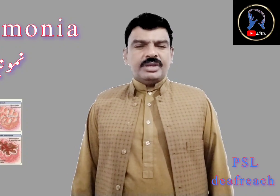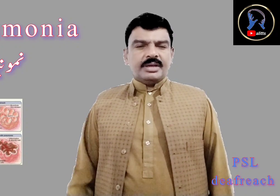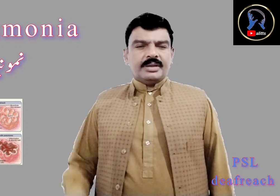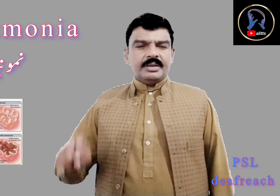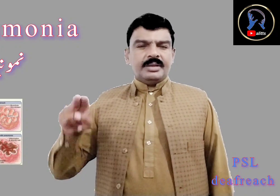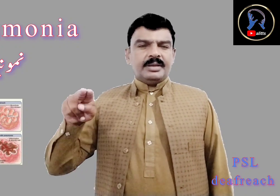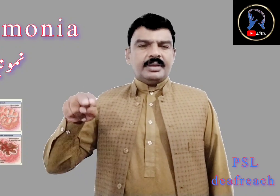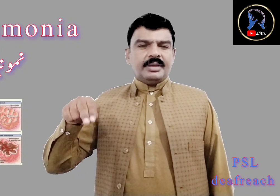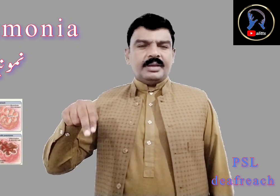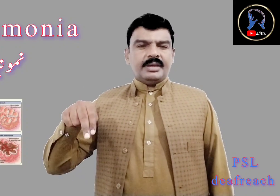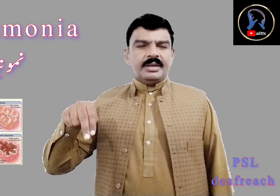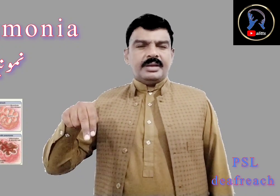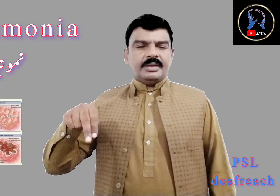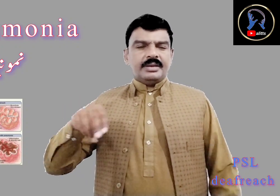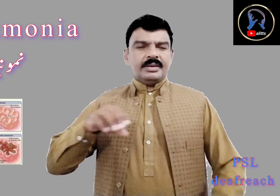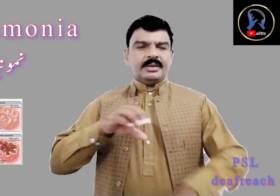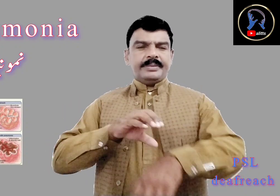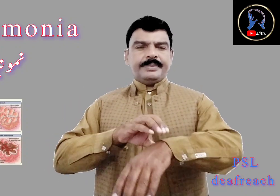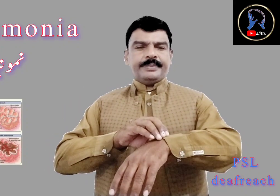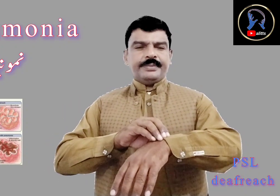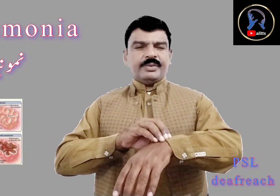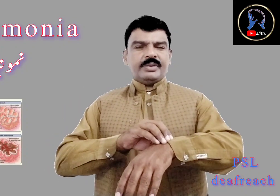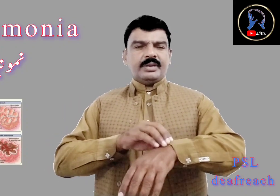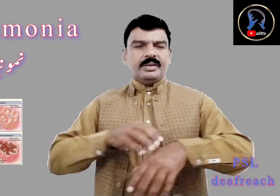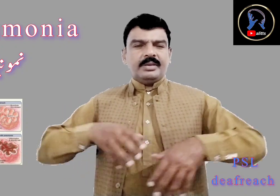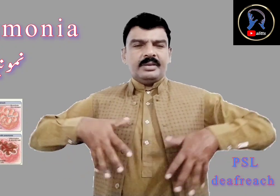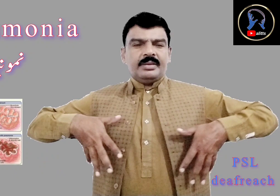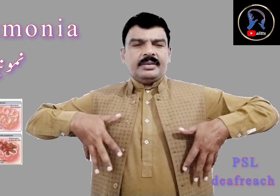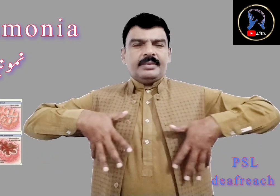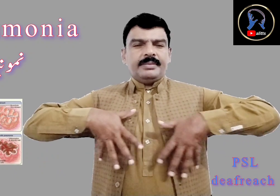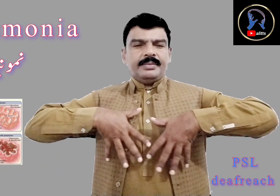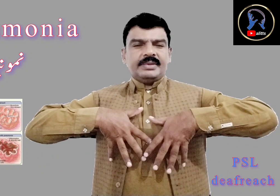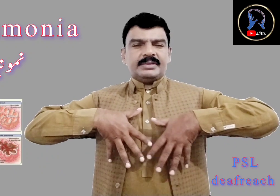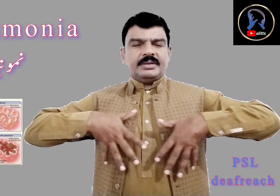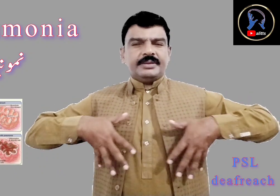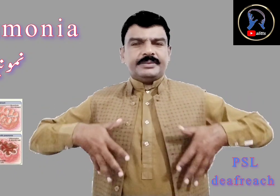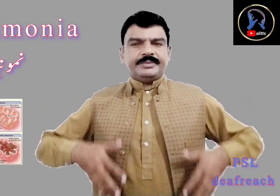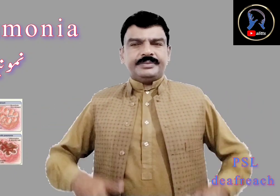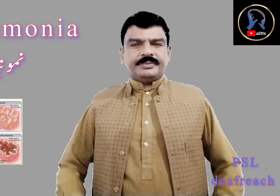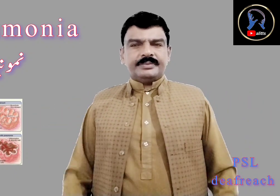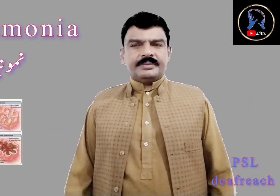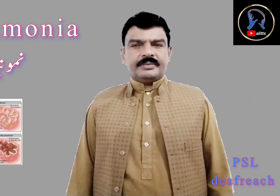pneumonia and बीमारी पसलियां